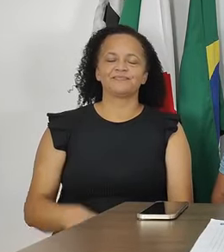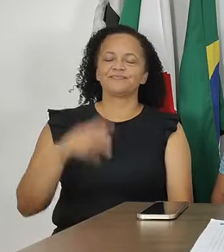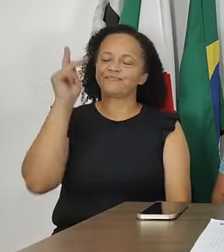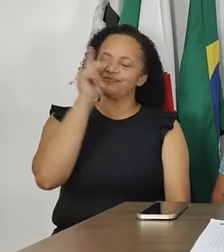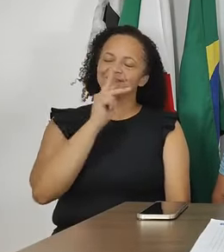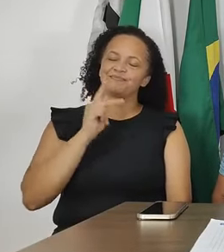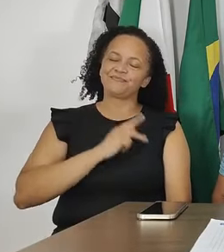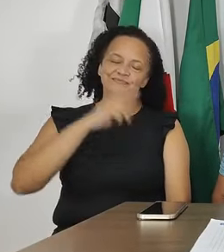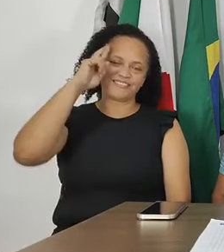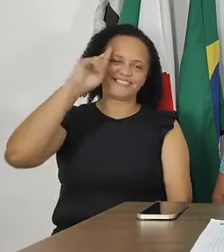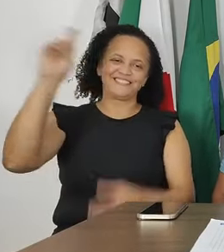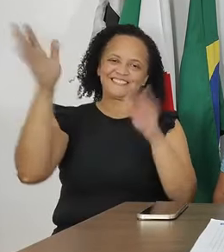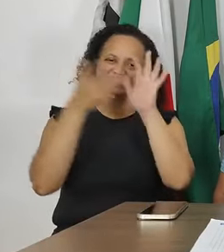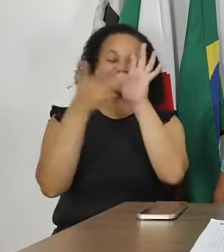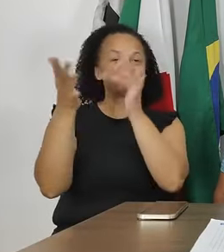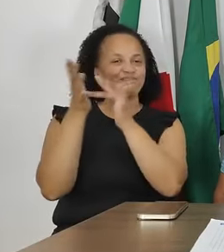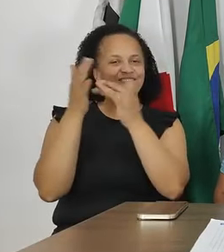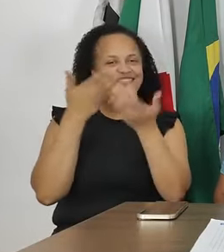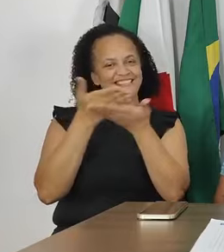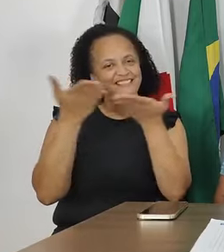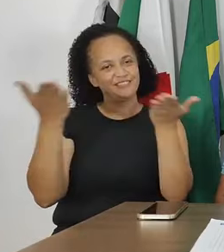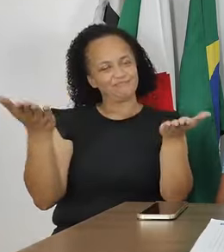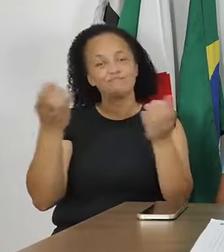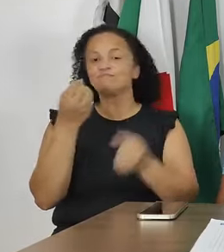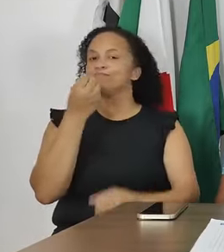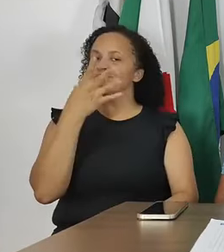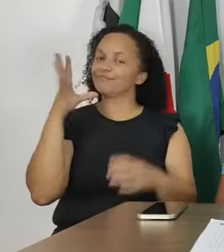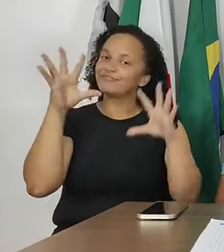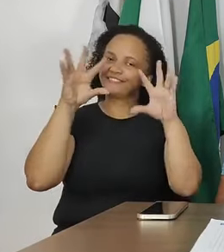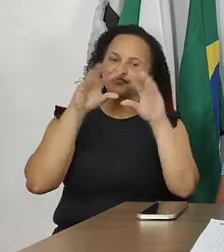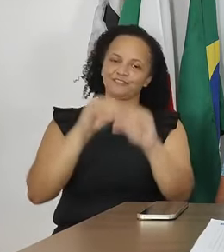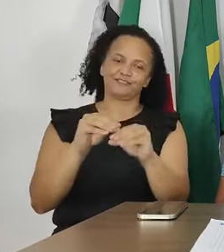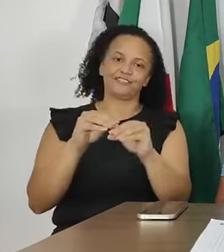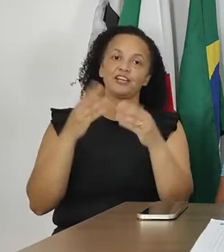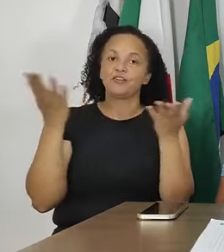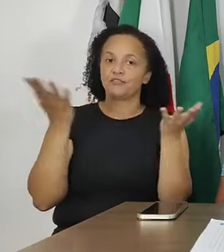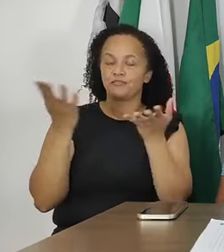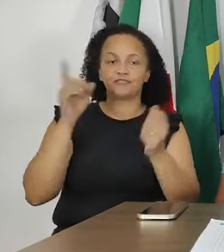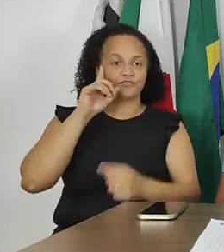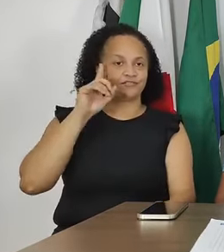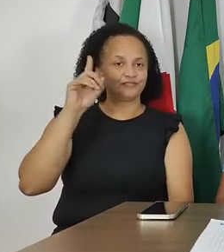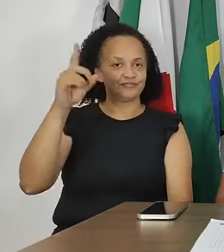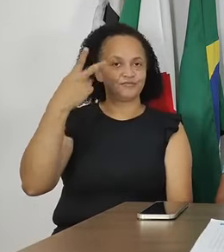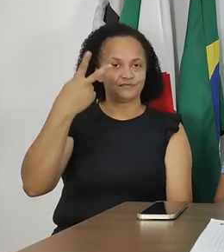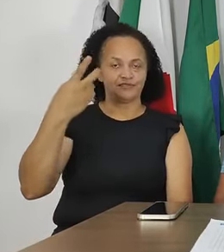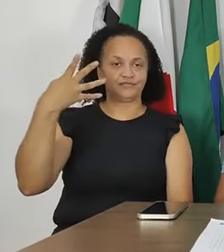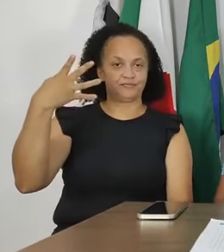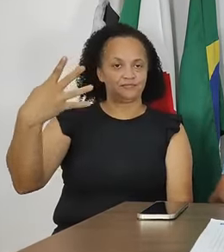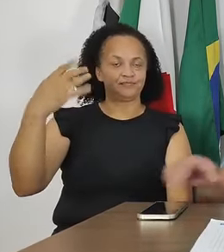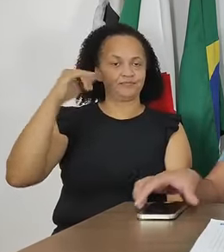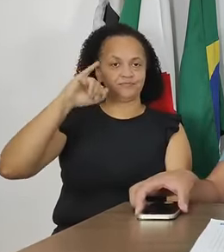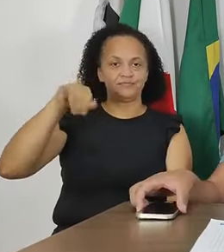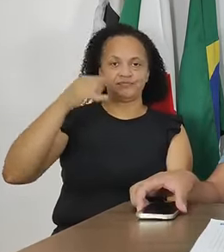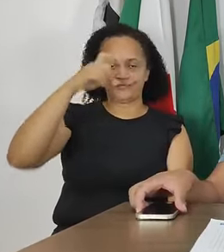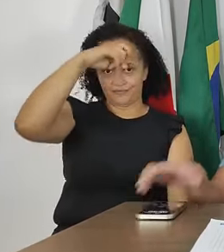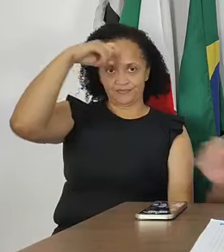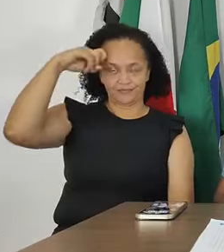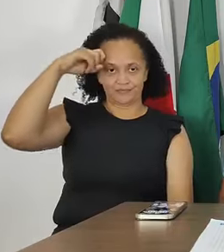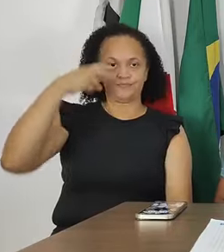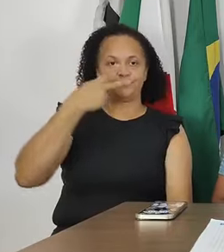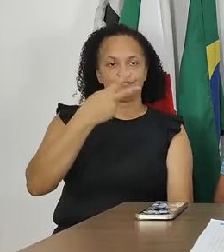Paz do Senhor Jesus, igreja, boa noite. Hoje, dia 24 de janeiro de 2023, 7h30